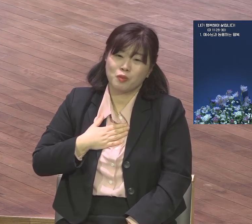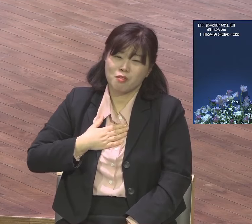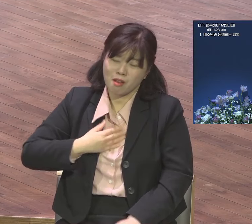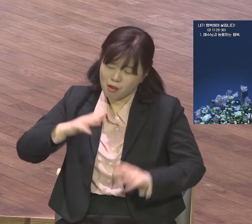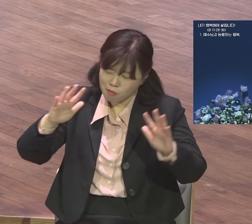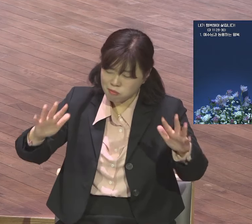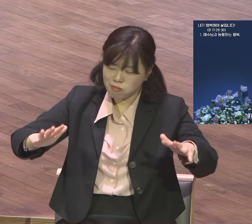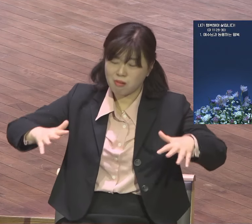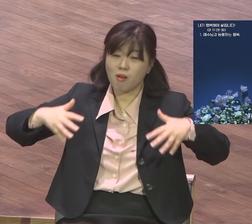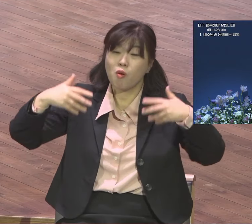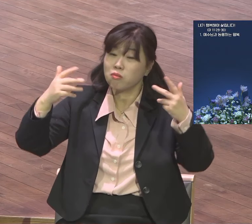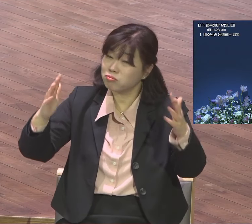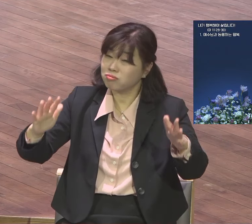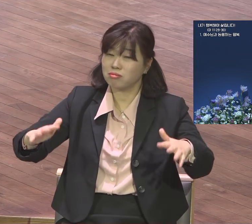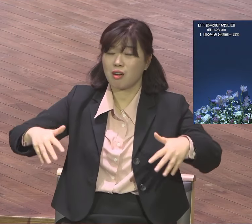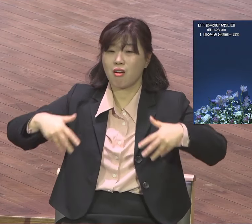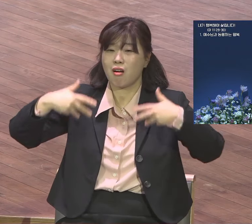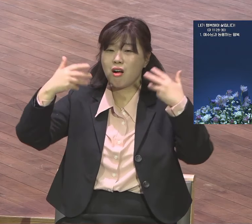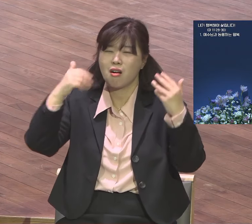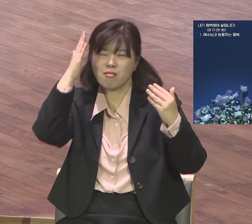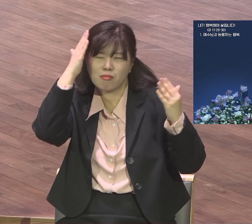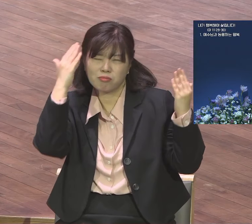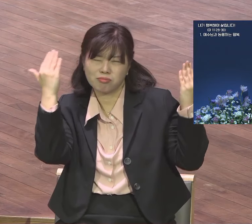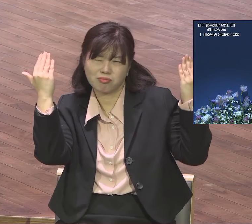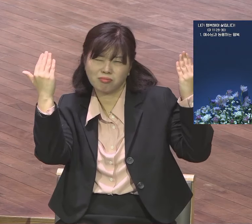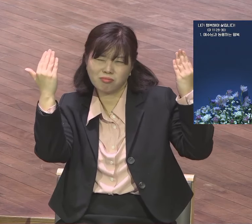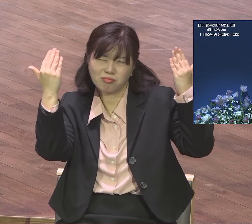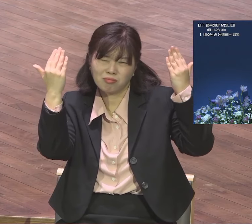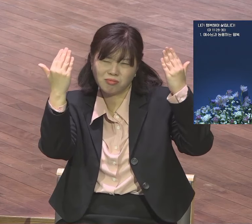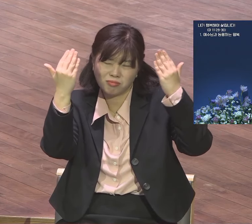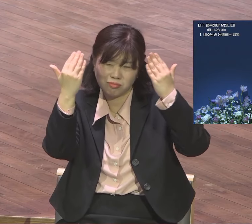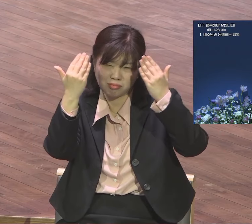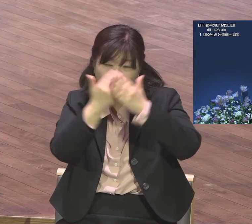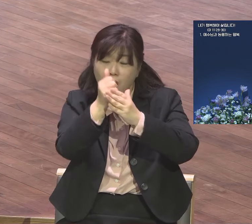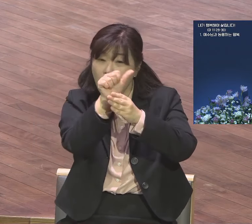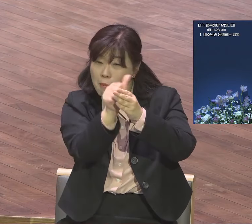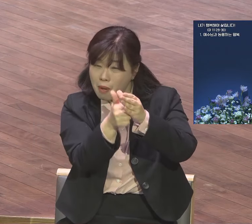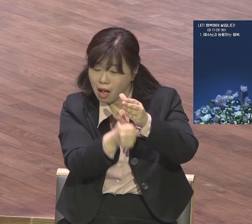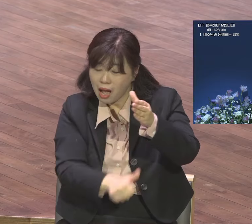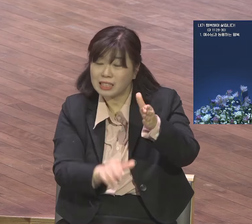폭풍우 흑암 속 해치사